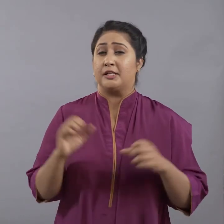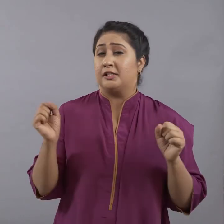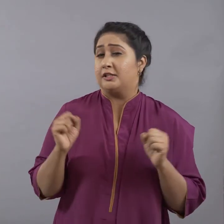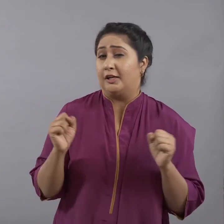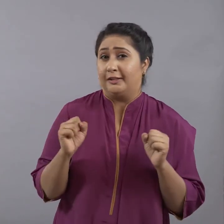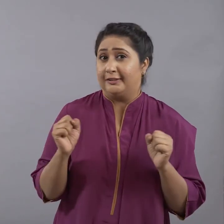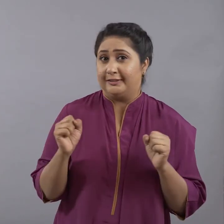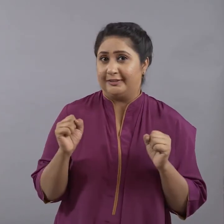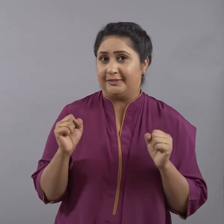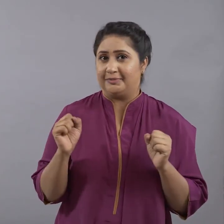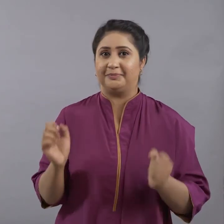सर्दी,